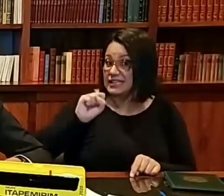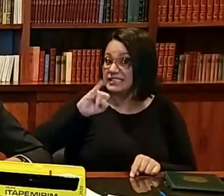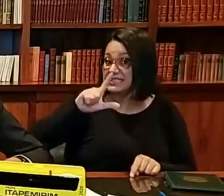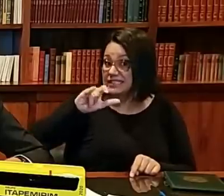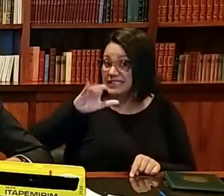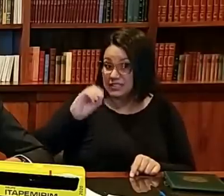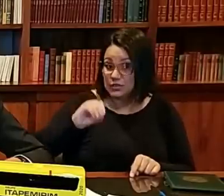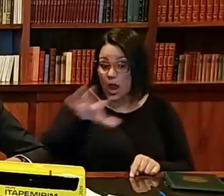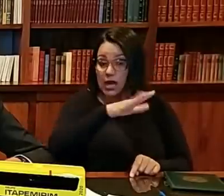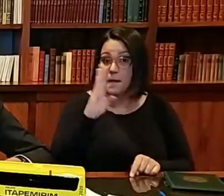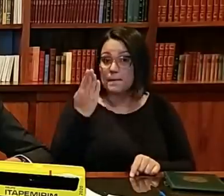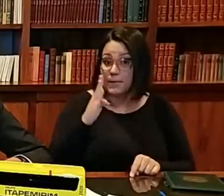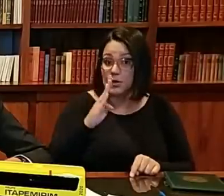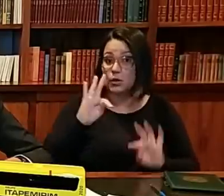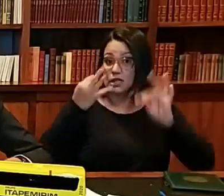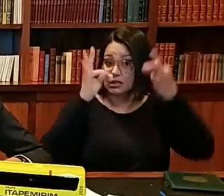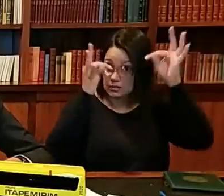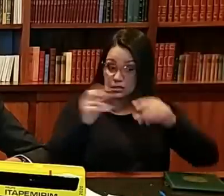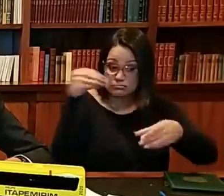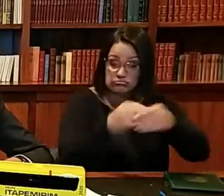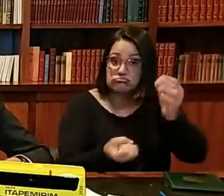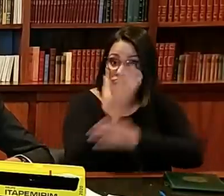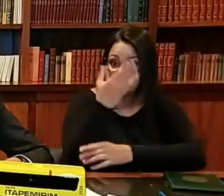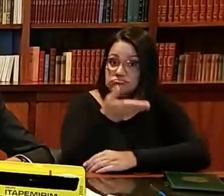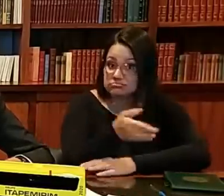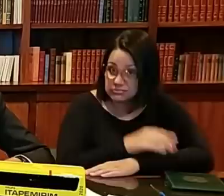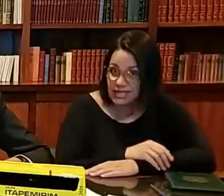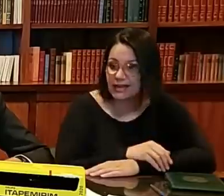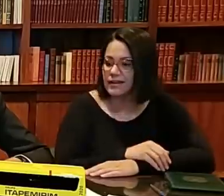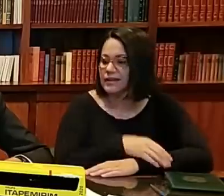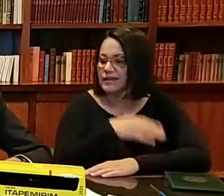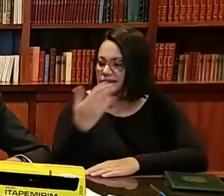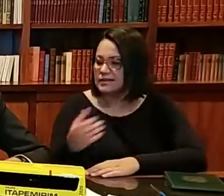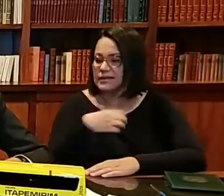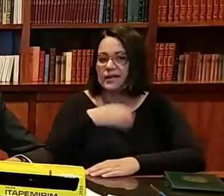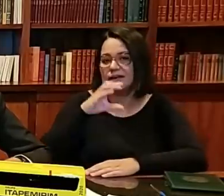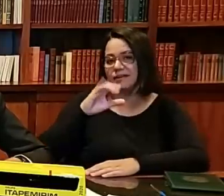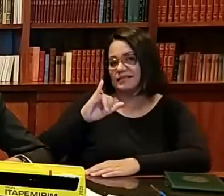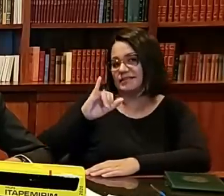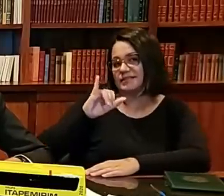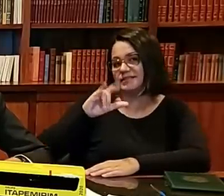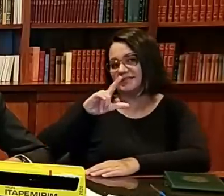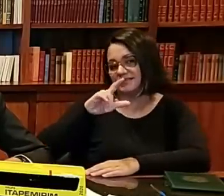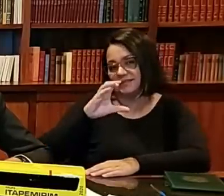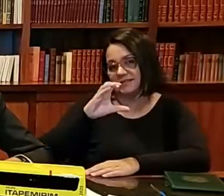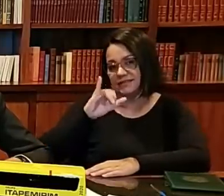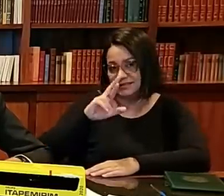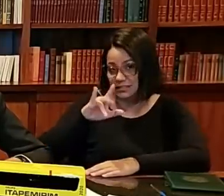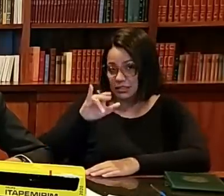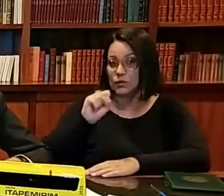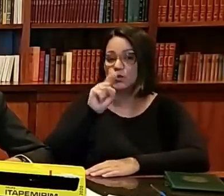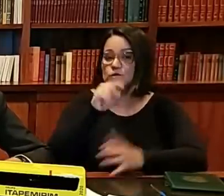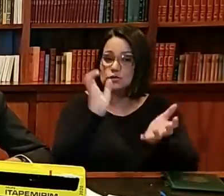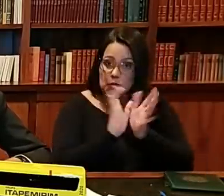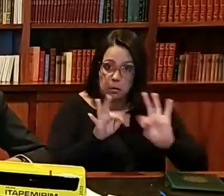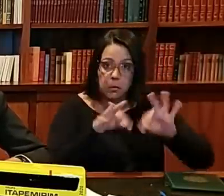Marcão? Exato. Ali, ó, o Sirius, ele faz parte do CNPq, né, o Centro Nacional de Pesquisa em Energia e Materiais. Além do